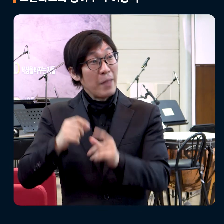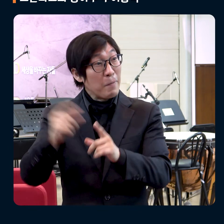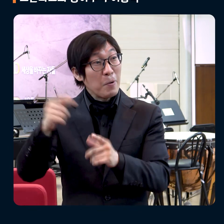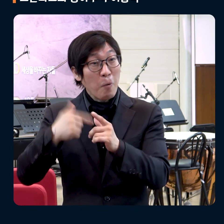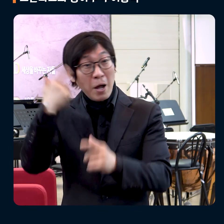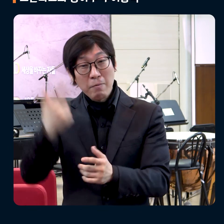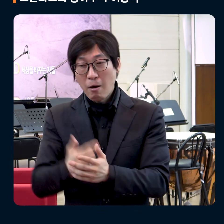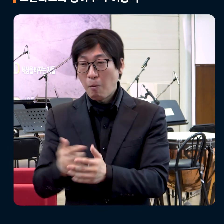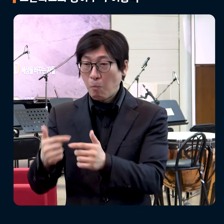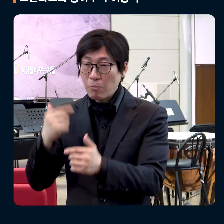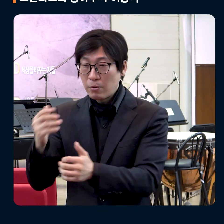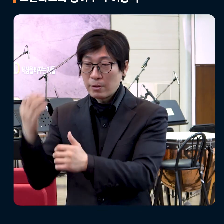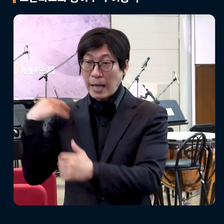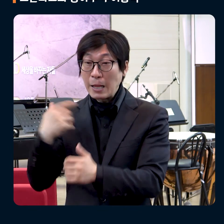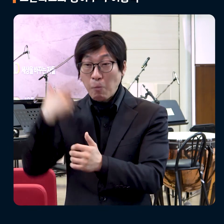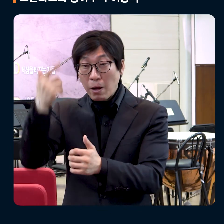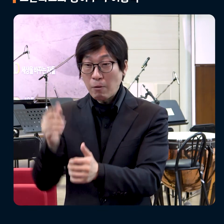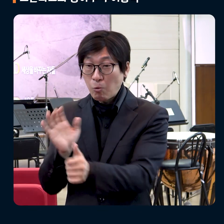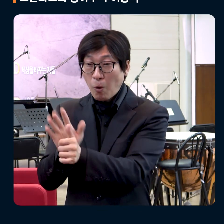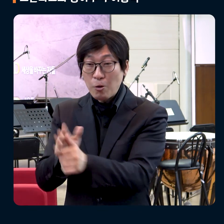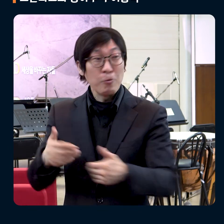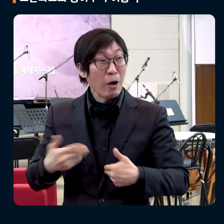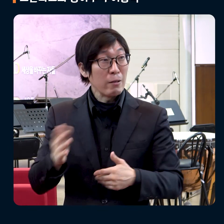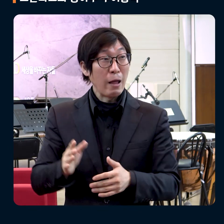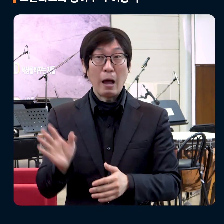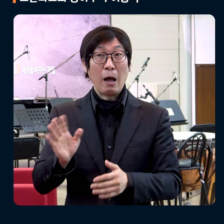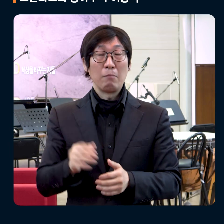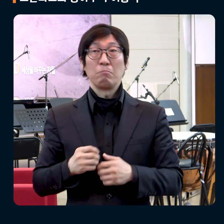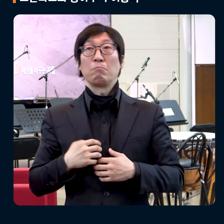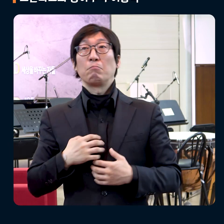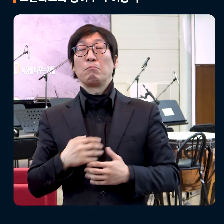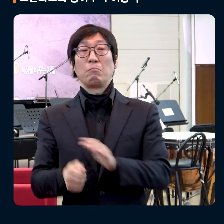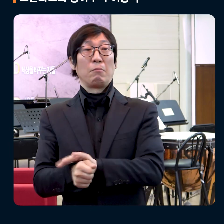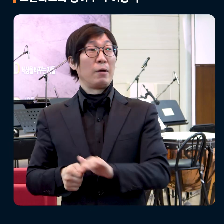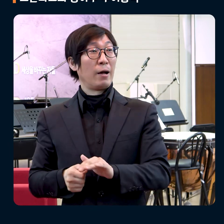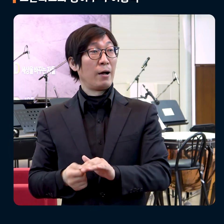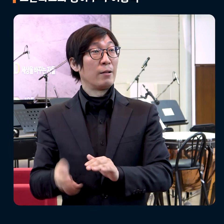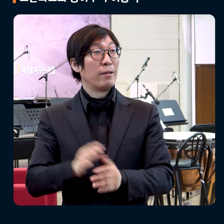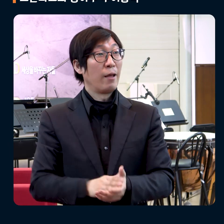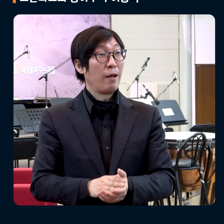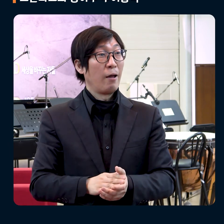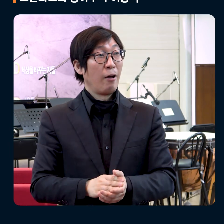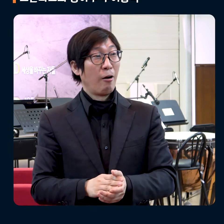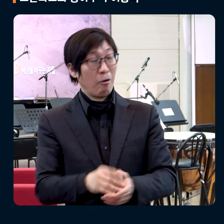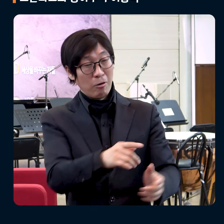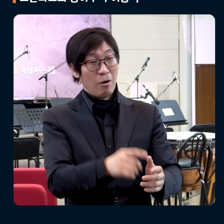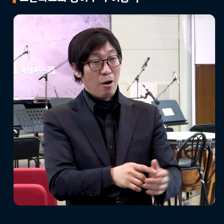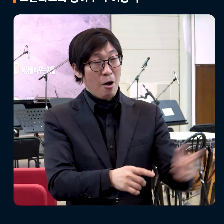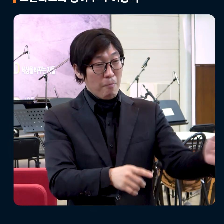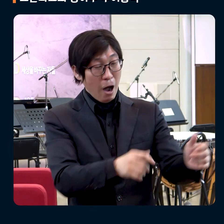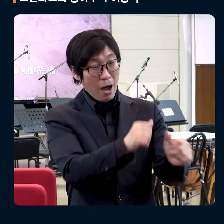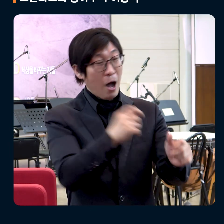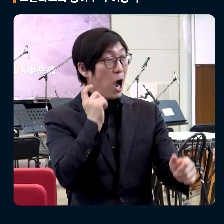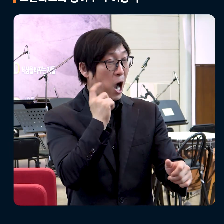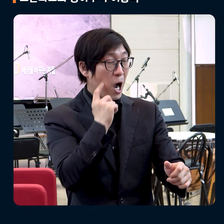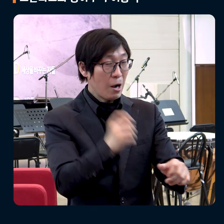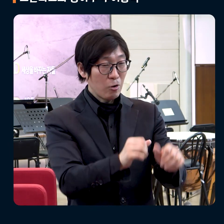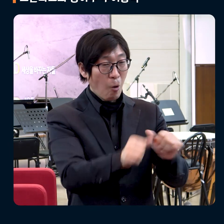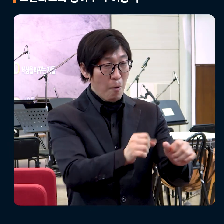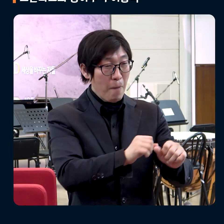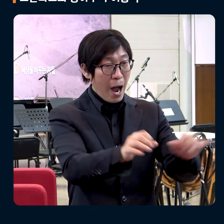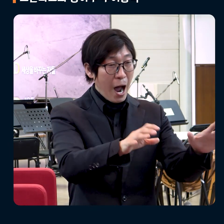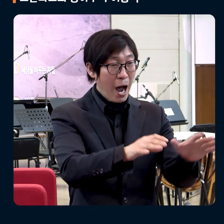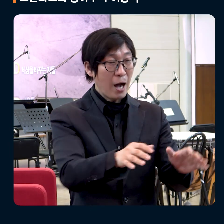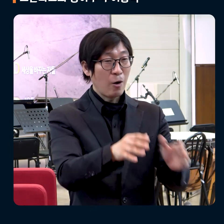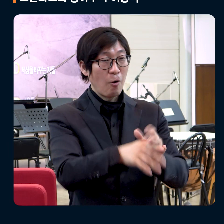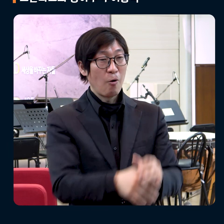교육자들이 주님 내가 여기 있습니다, 목사님 해야 되는데 다들 당황, 안 뛰어들어. 우리 권사님들은 어머 어떻게 기도해